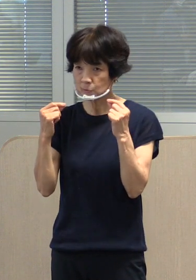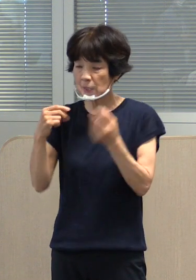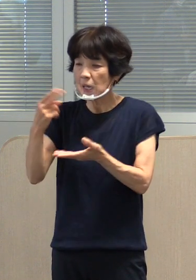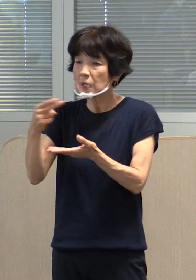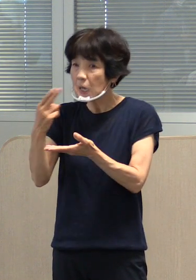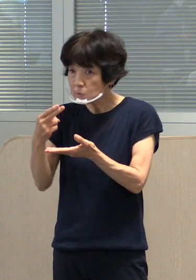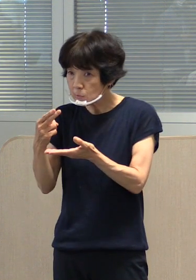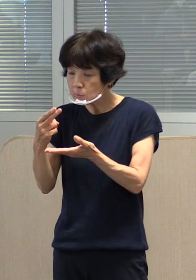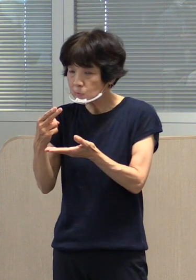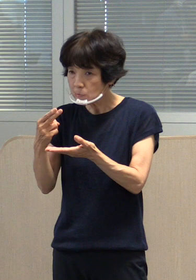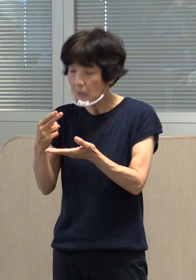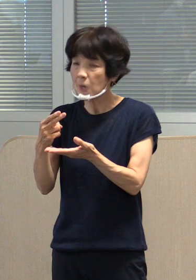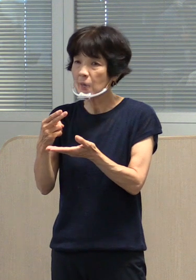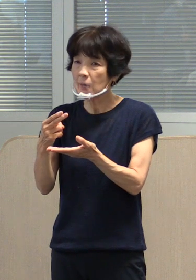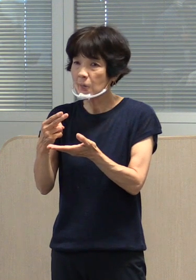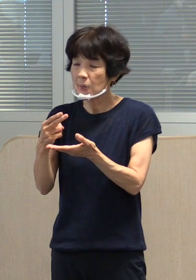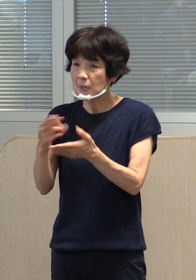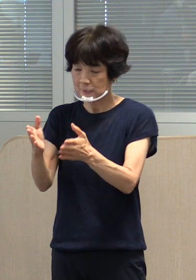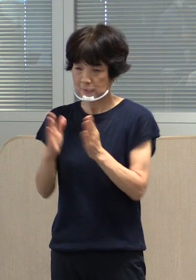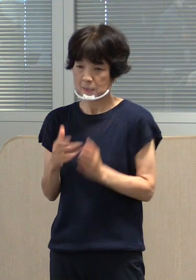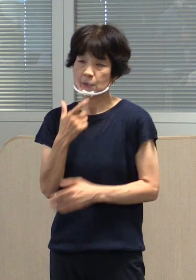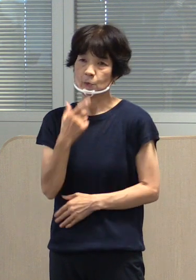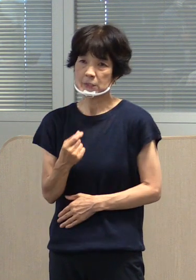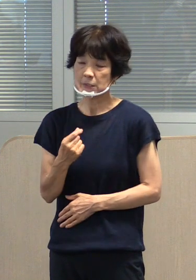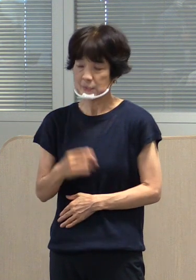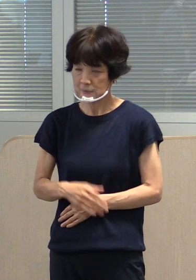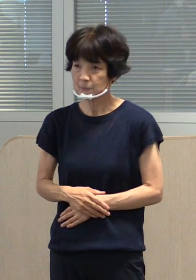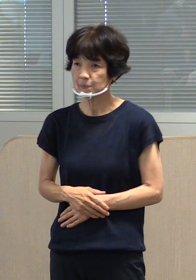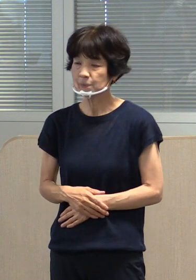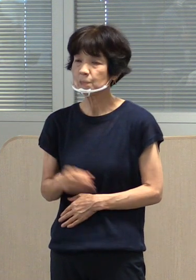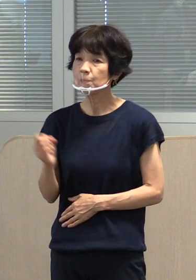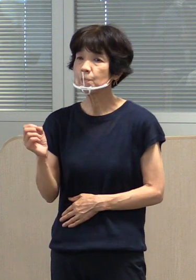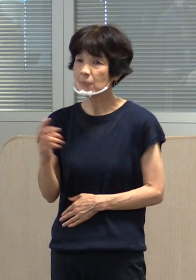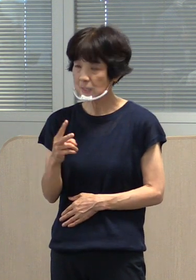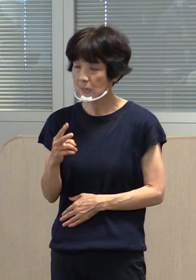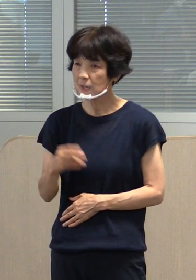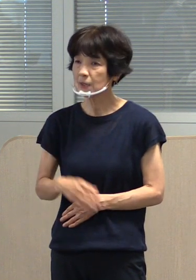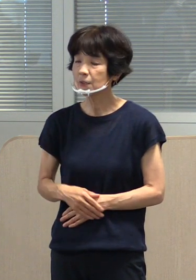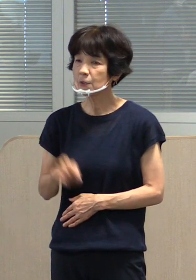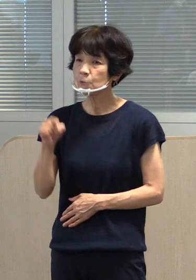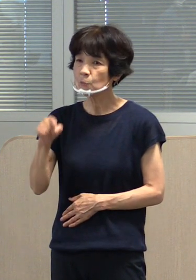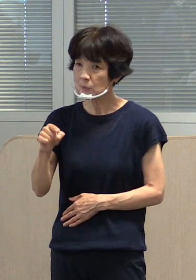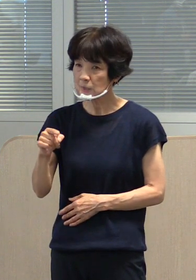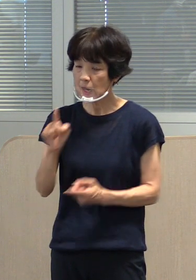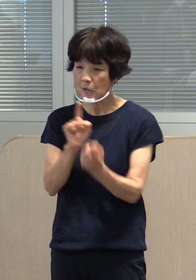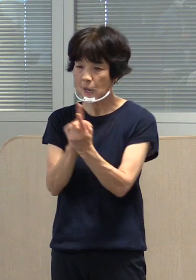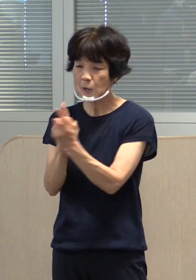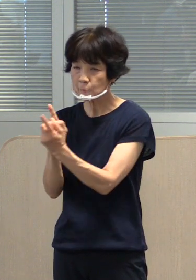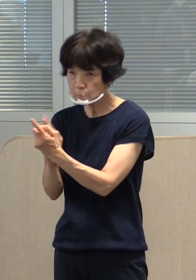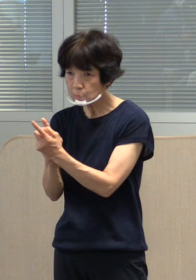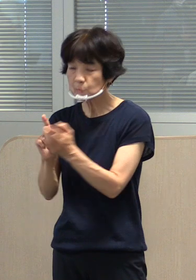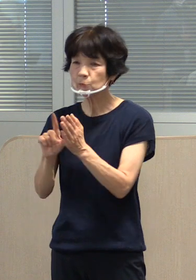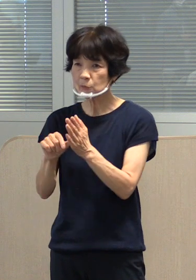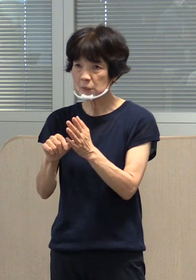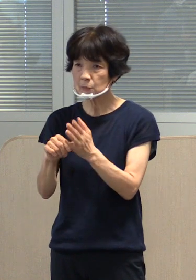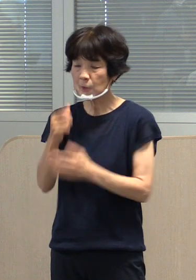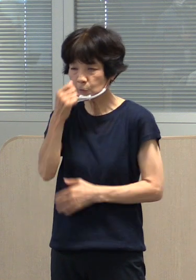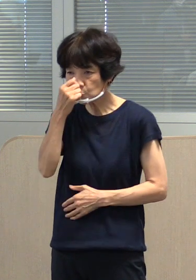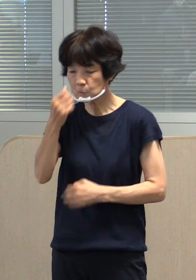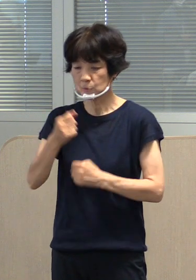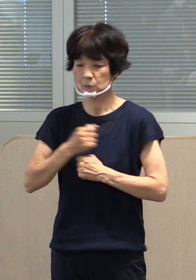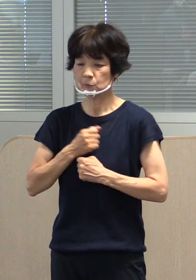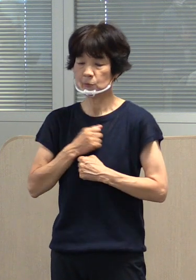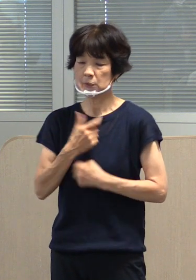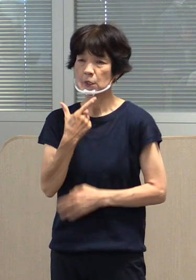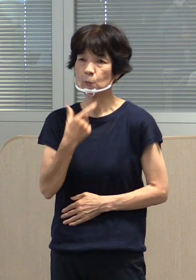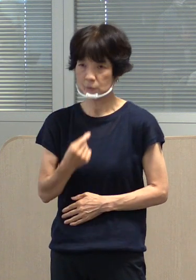等については避けていただき、また、そういうふうな、接触について十分に注意をしていただきたいと思います。